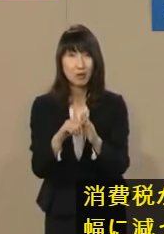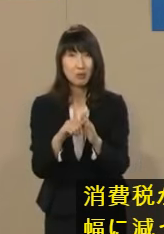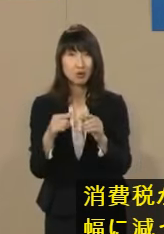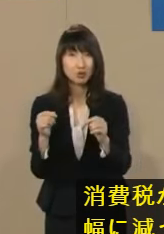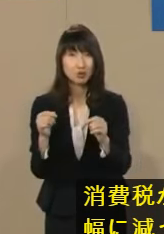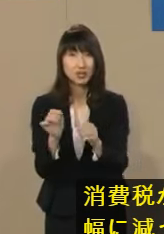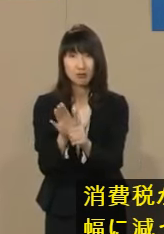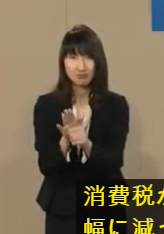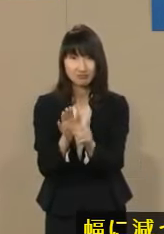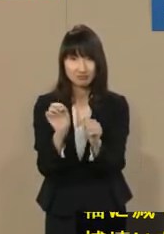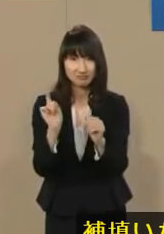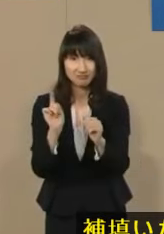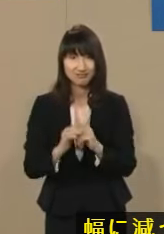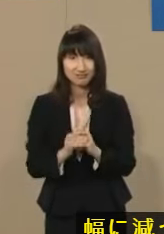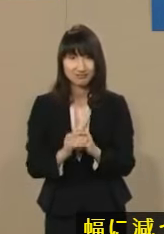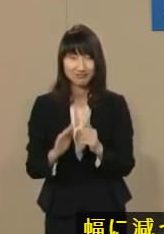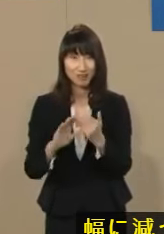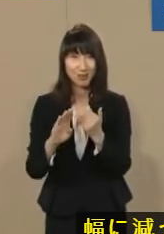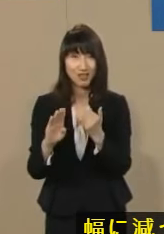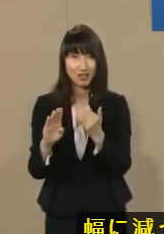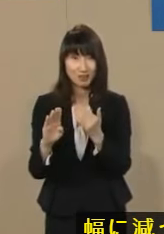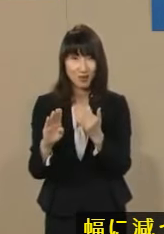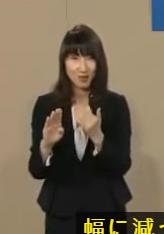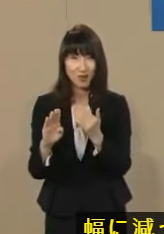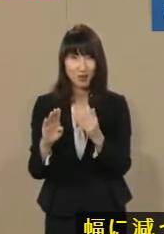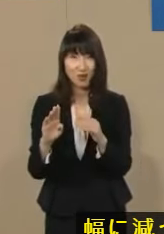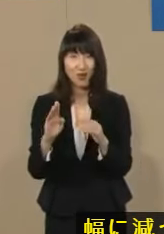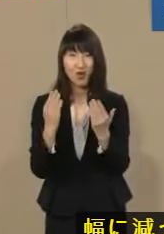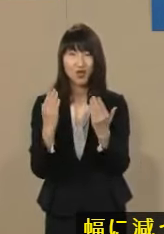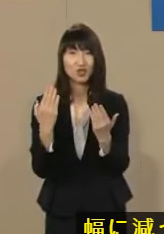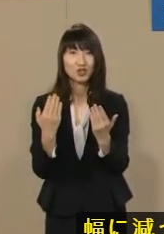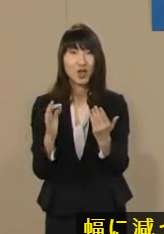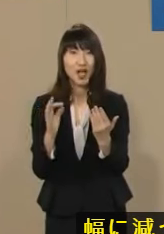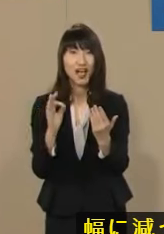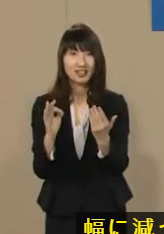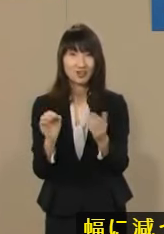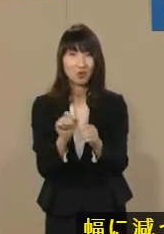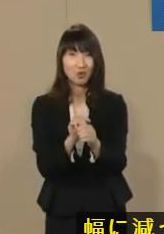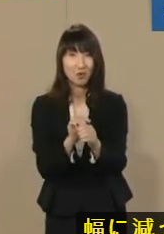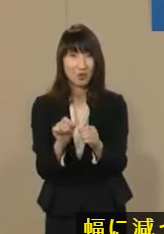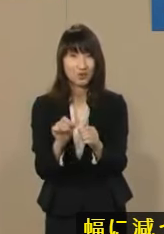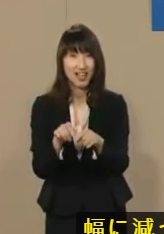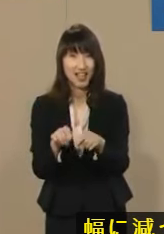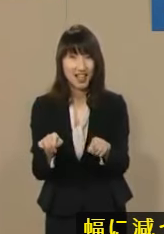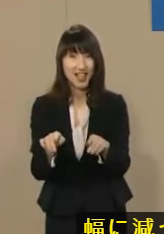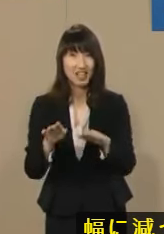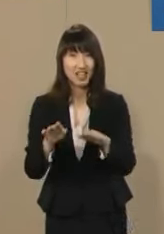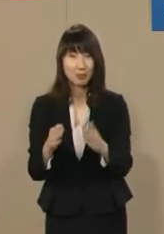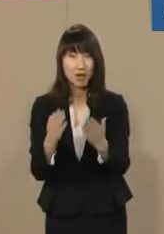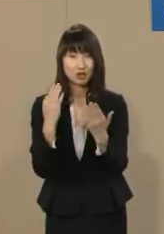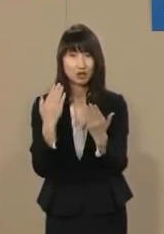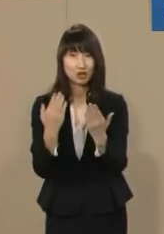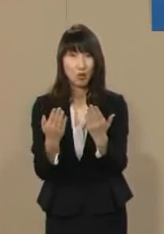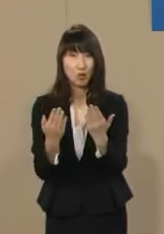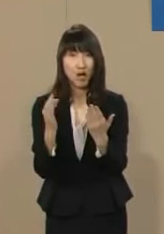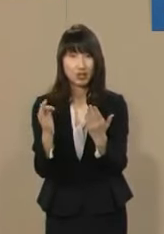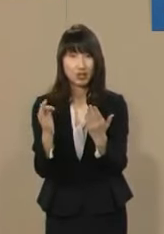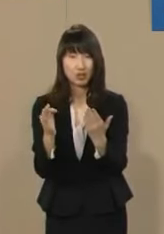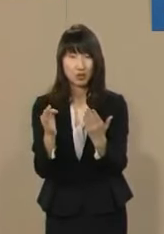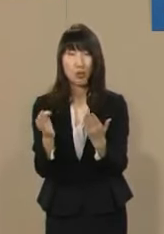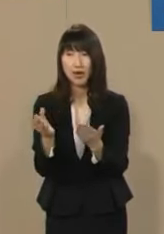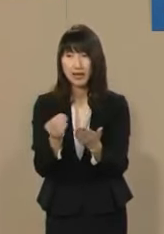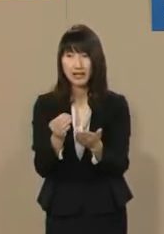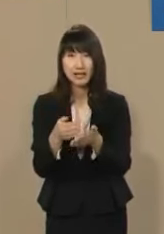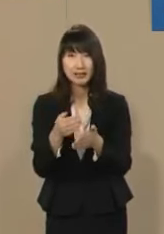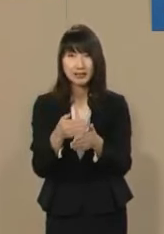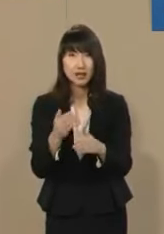が補填いたします。他にも、奨学金特性例、現在奨学金を借りている、返済されている方